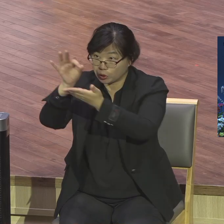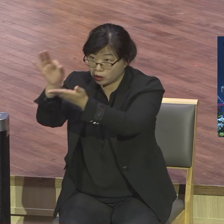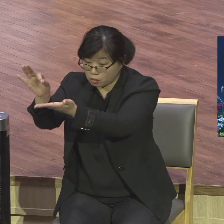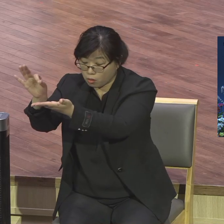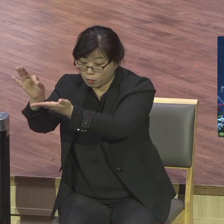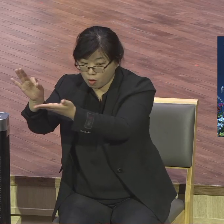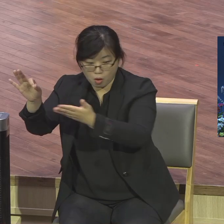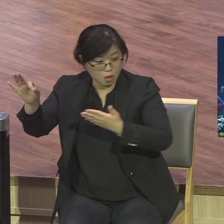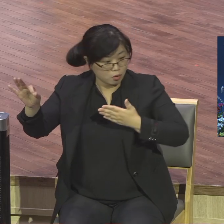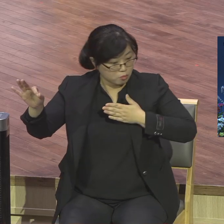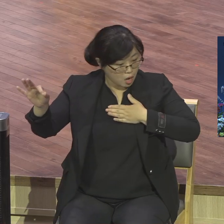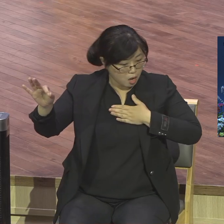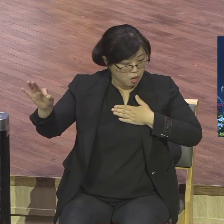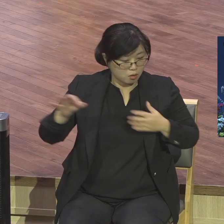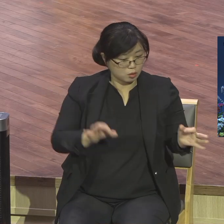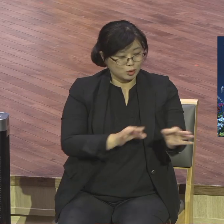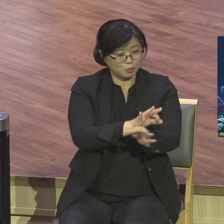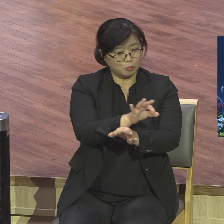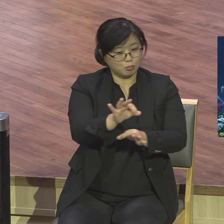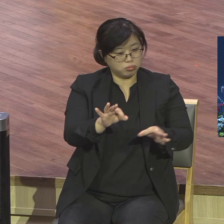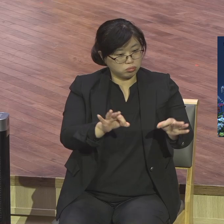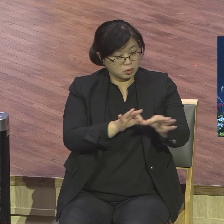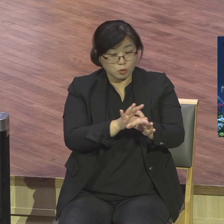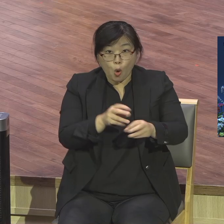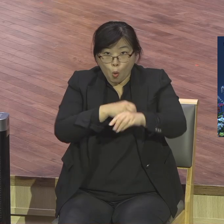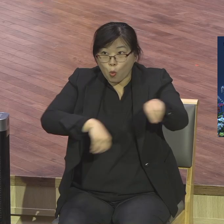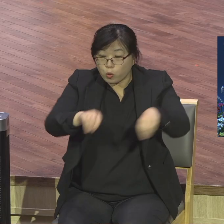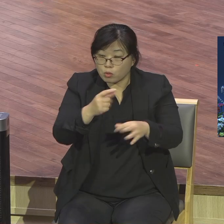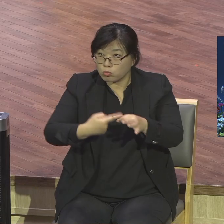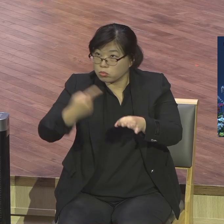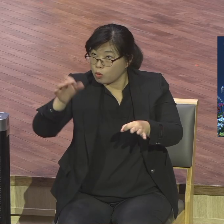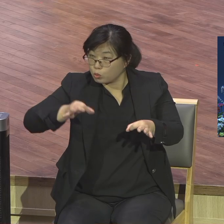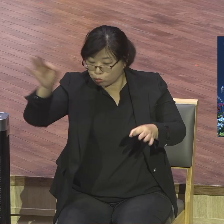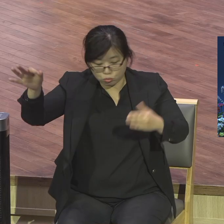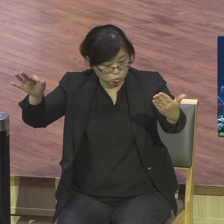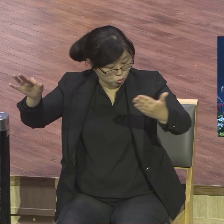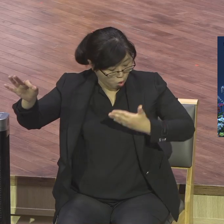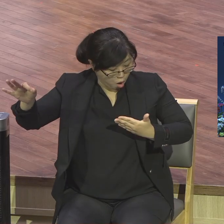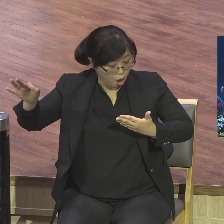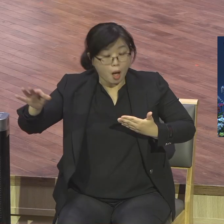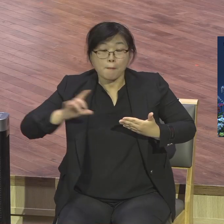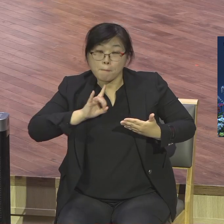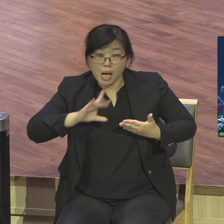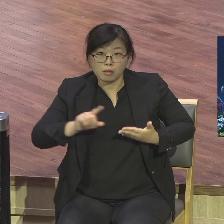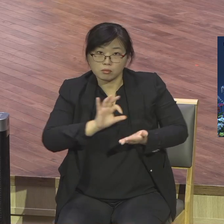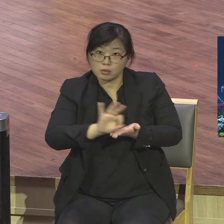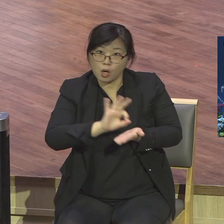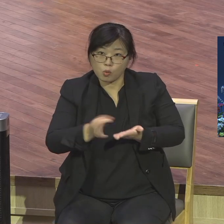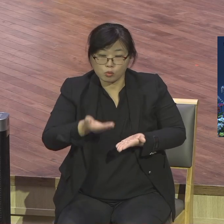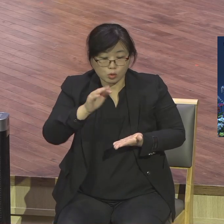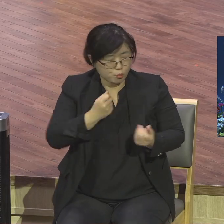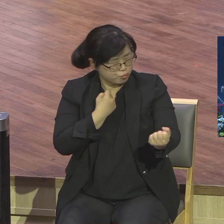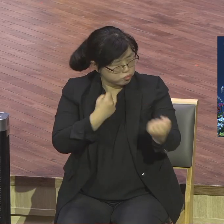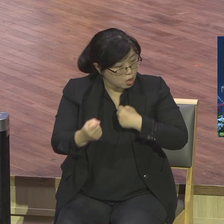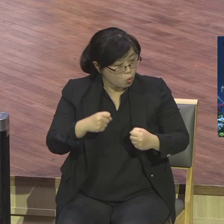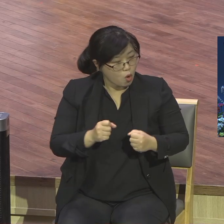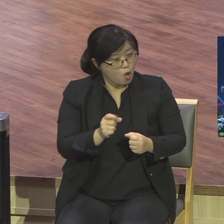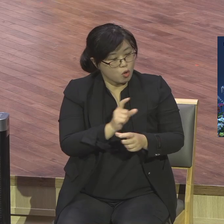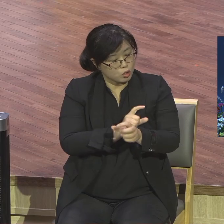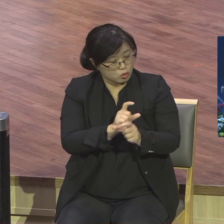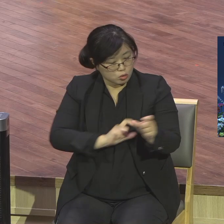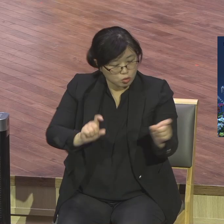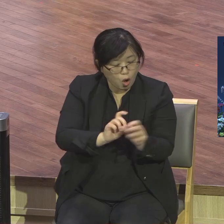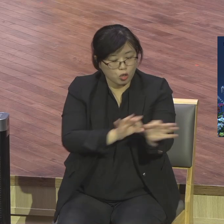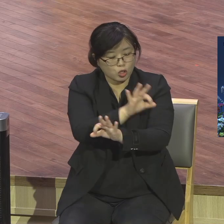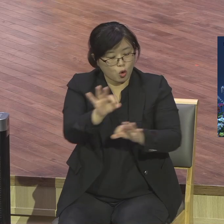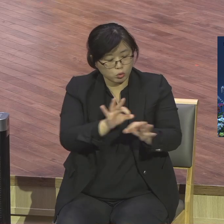생활이 물질적으로 부유해지는 것을 보고 놀랐고 여섯번째 이런 축복을 진작 받을 것을 왜 이제 받았는가